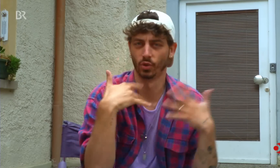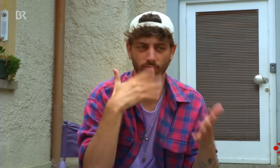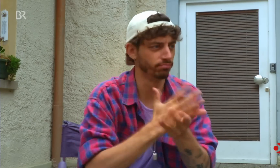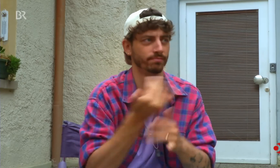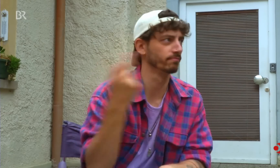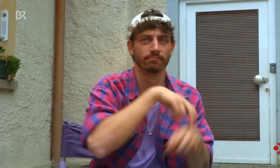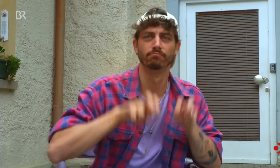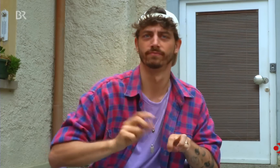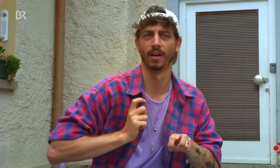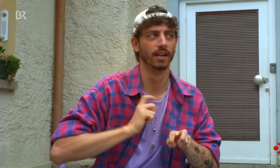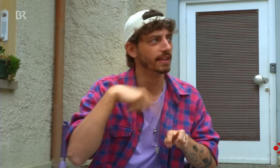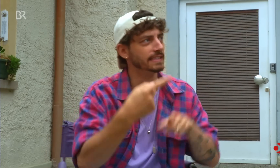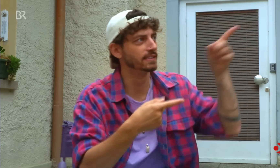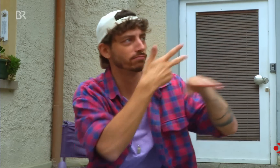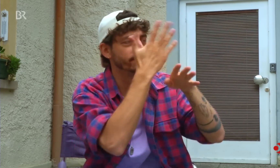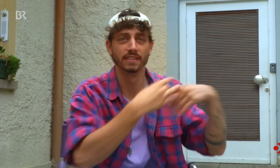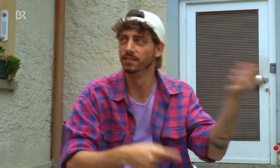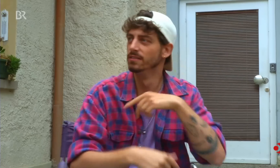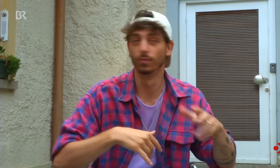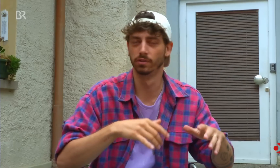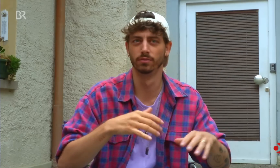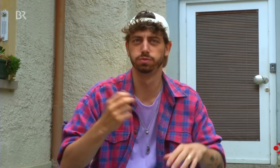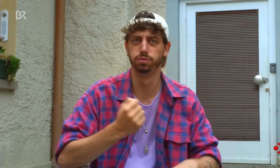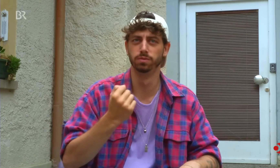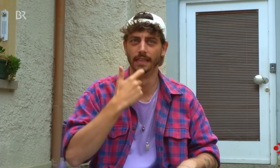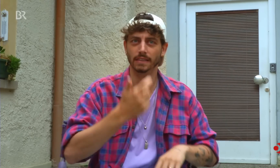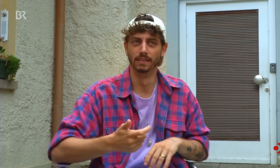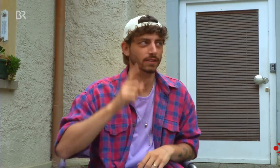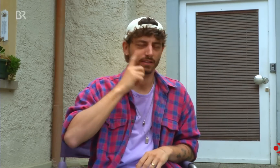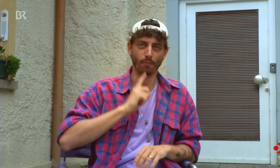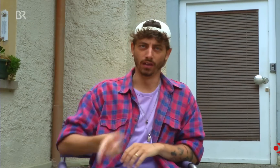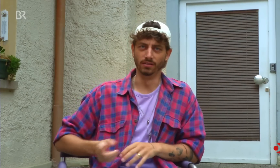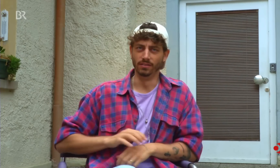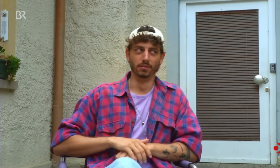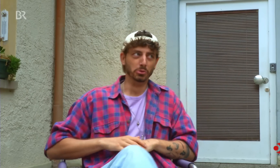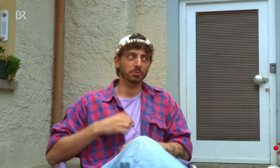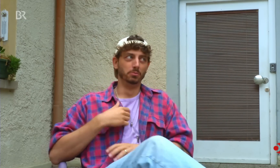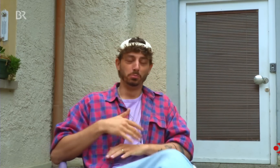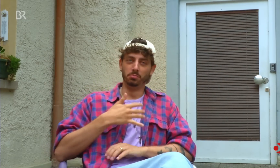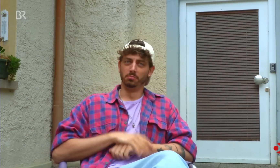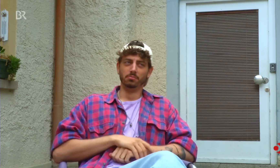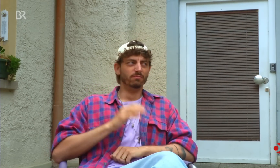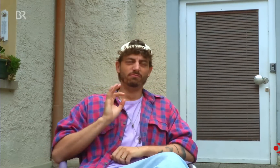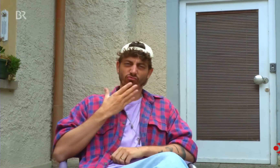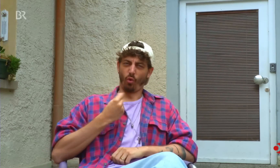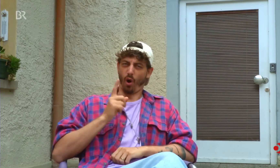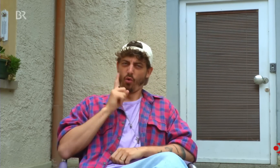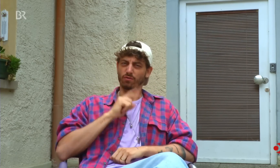Schminken, Kostüm, hinsetzen, warten, dass eine Szene fertig ist. Die nächste wird sofort aufgebaut. Keine Pause. Krass! Können wir uns da etwa von den Hörenden was